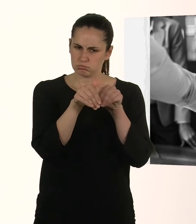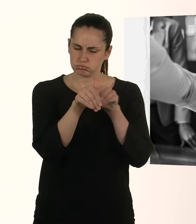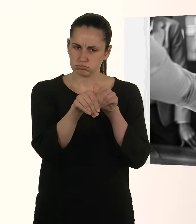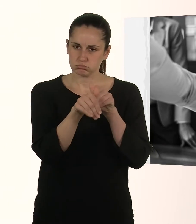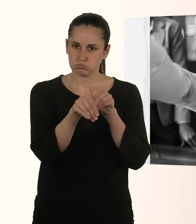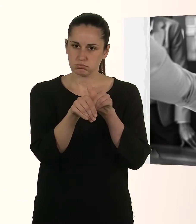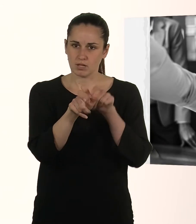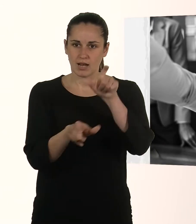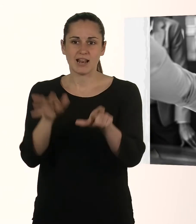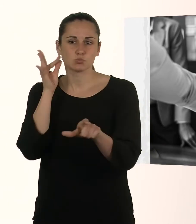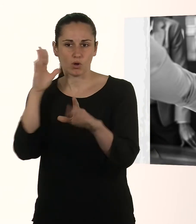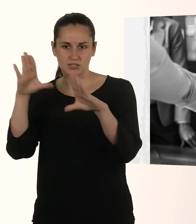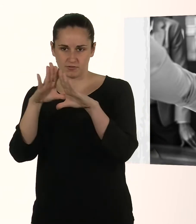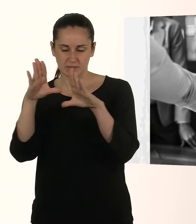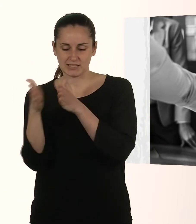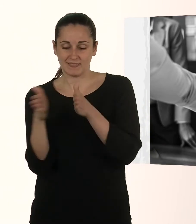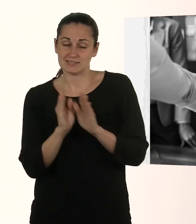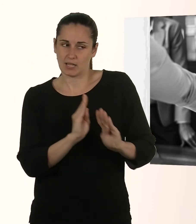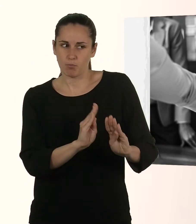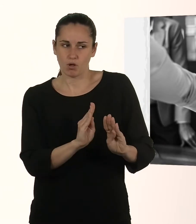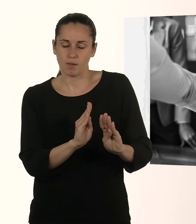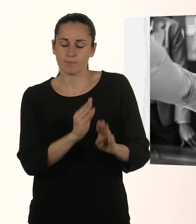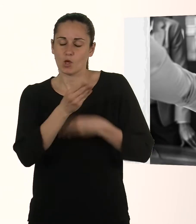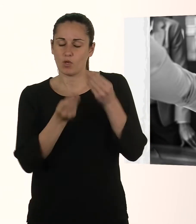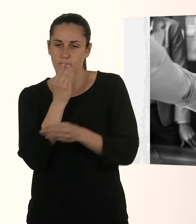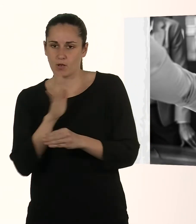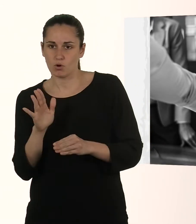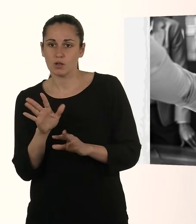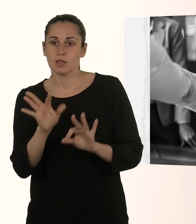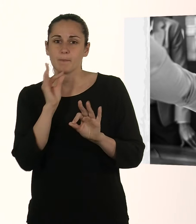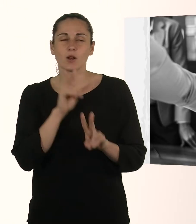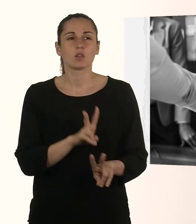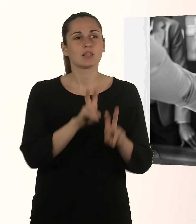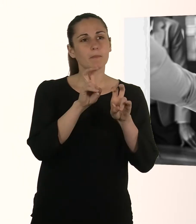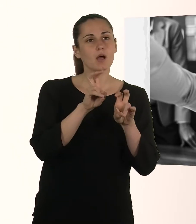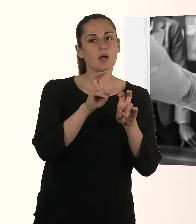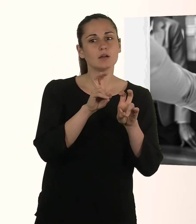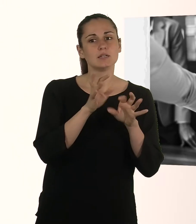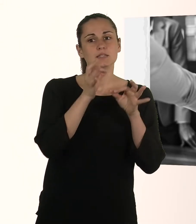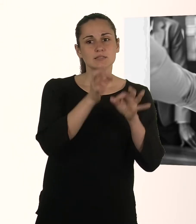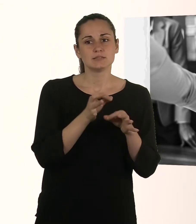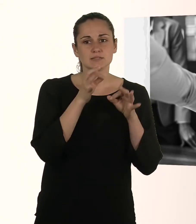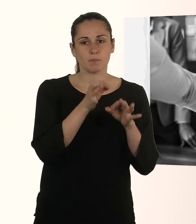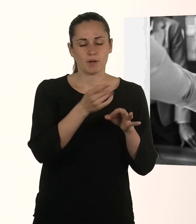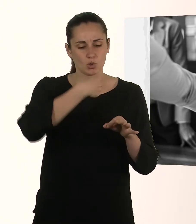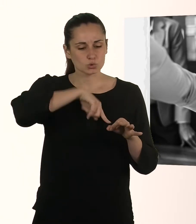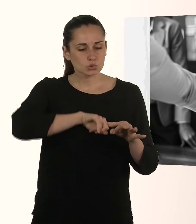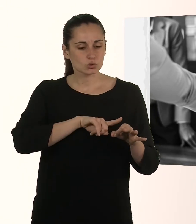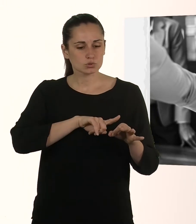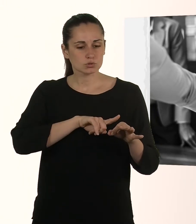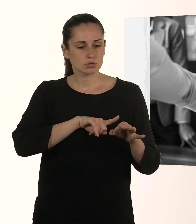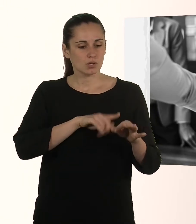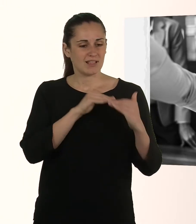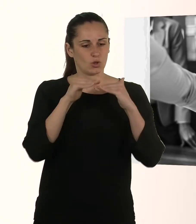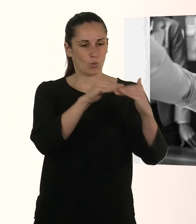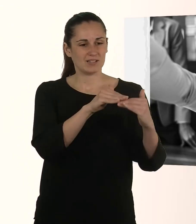las mujeres feministas de su época que él, sino esa recreación constante del pacto entre iguales cuando ya son adultos